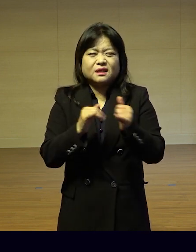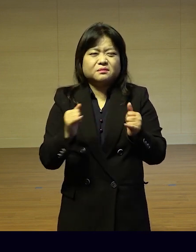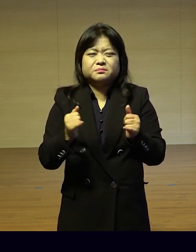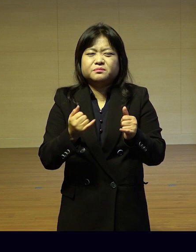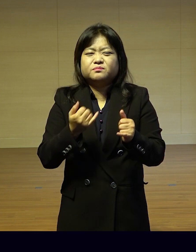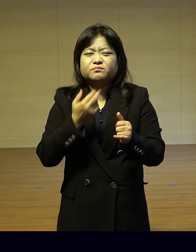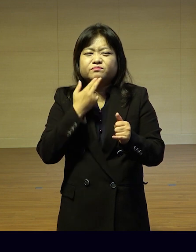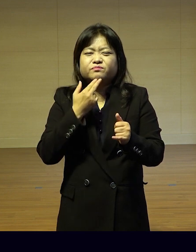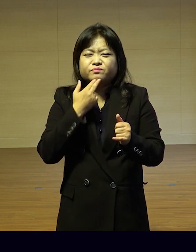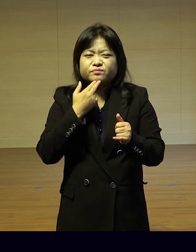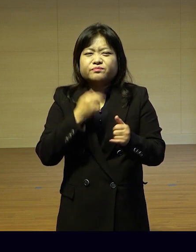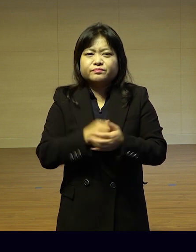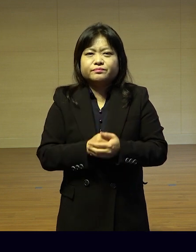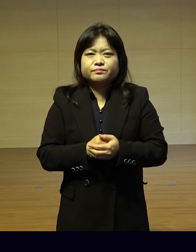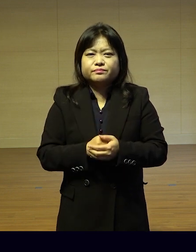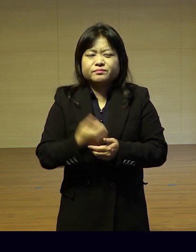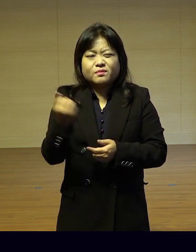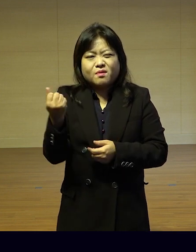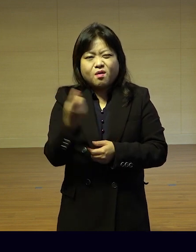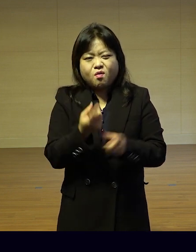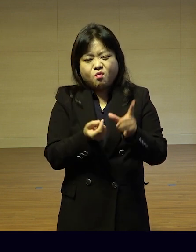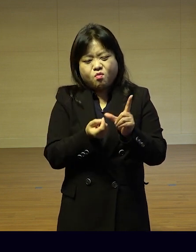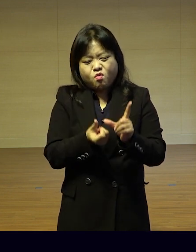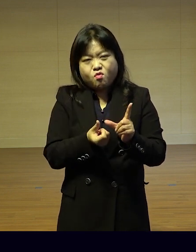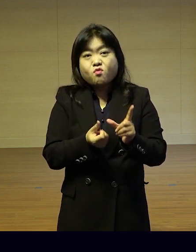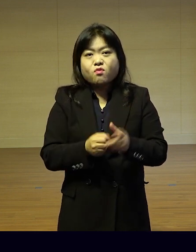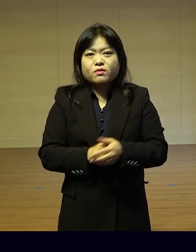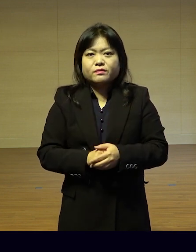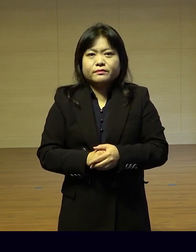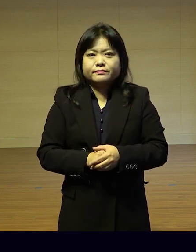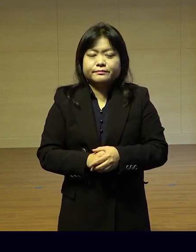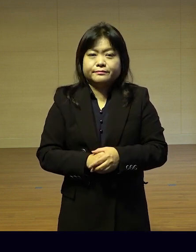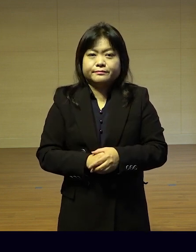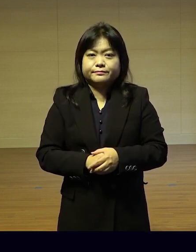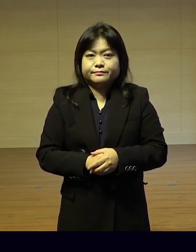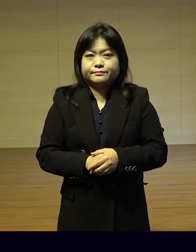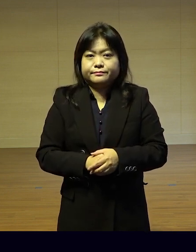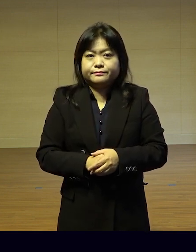지구상에 몇 사람이 안 될 것이라고 봅니다.